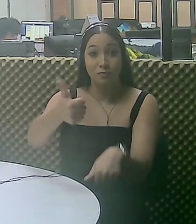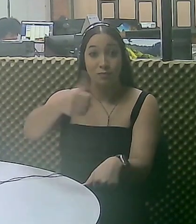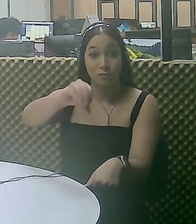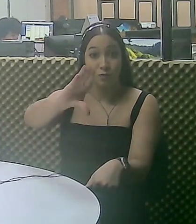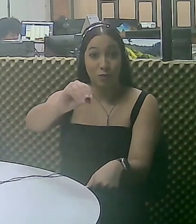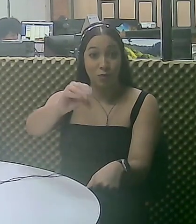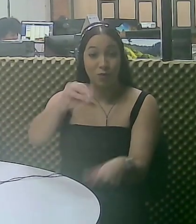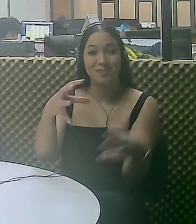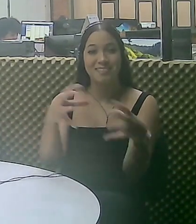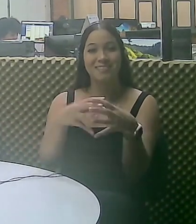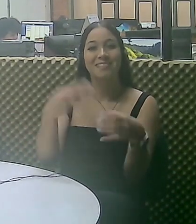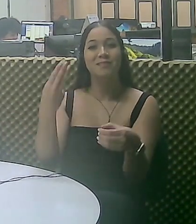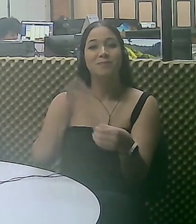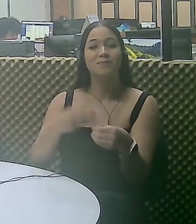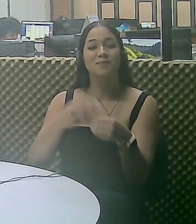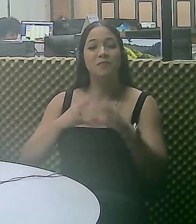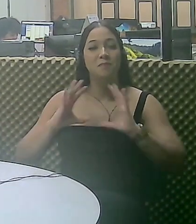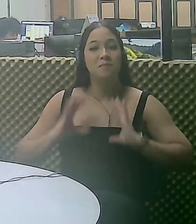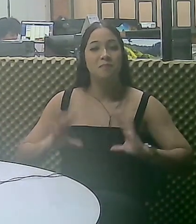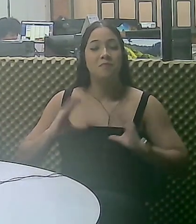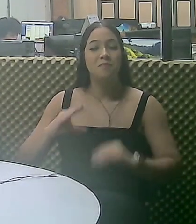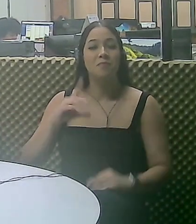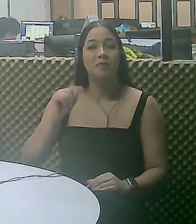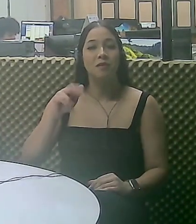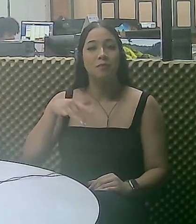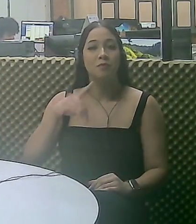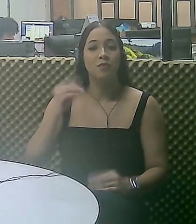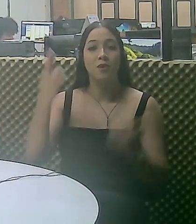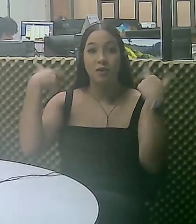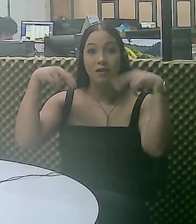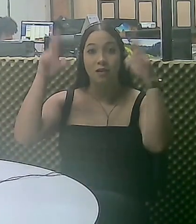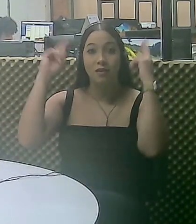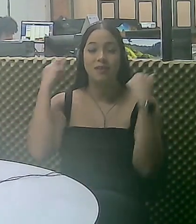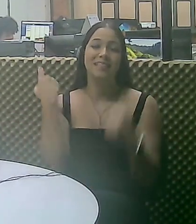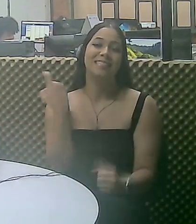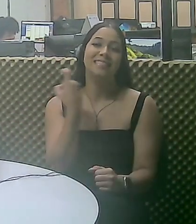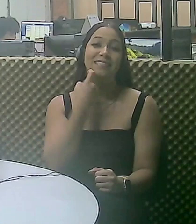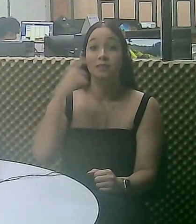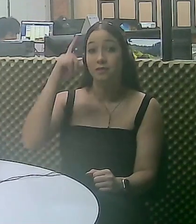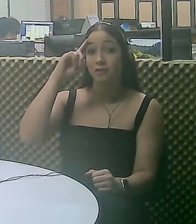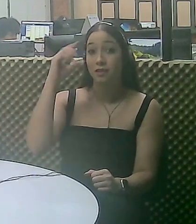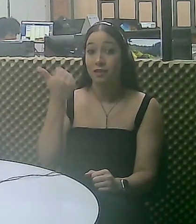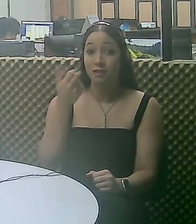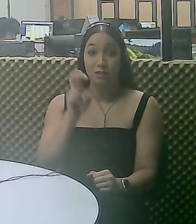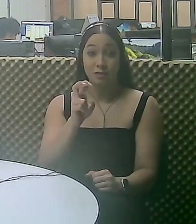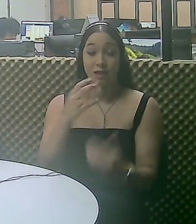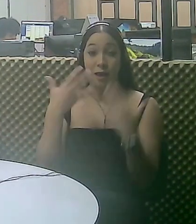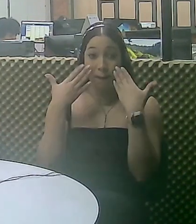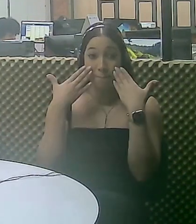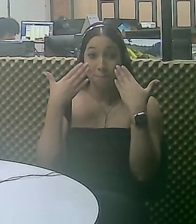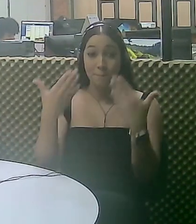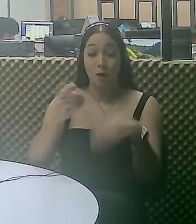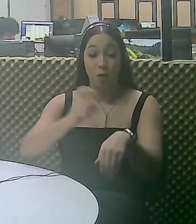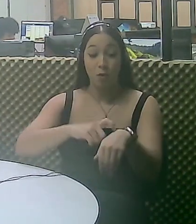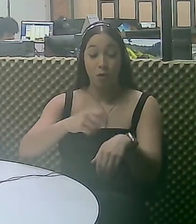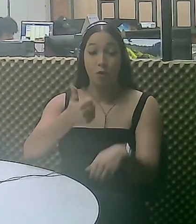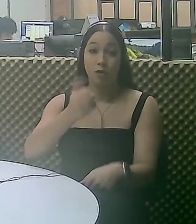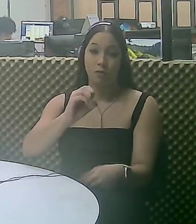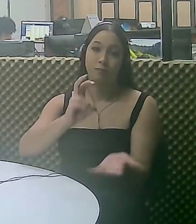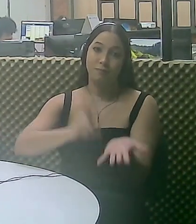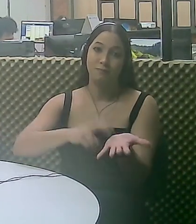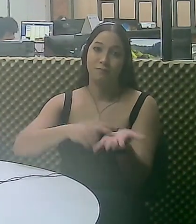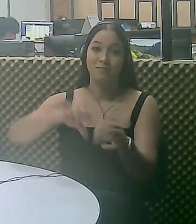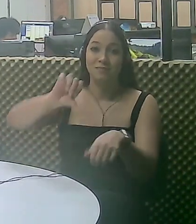a banda municipal estará na Praça Clarimundo Carneiro. Na sexta, dia 15, a apresentação é às 10 da manhã